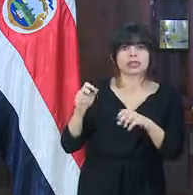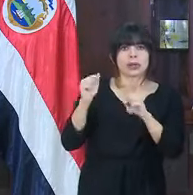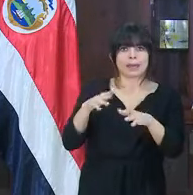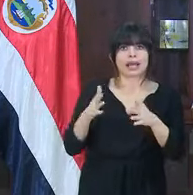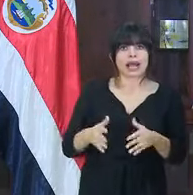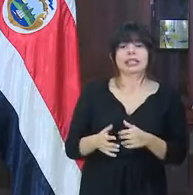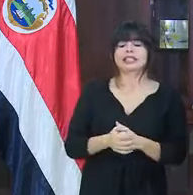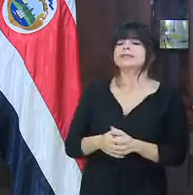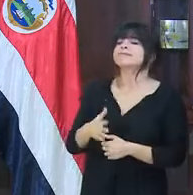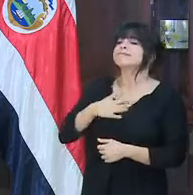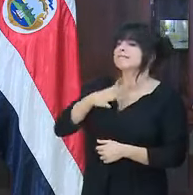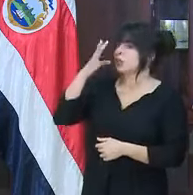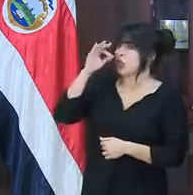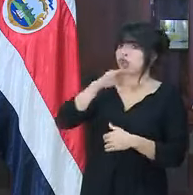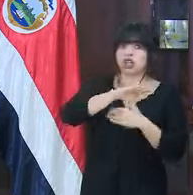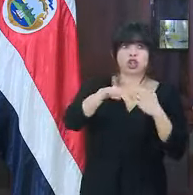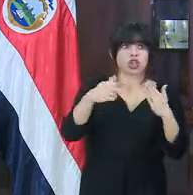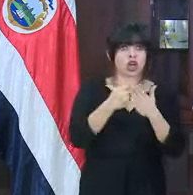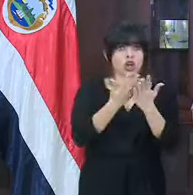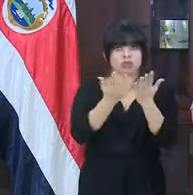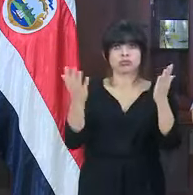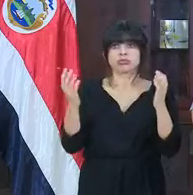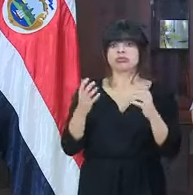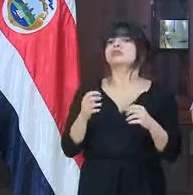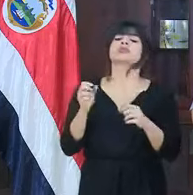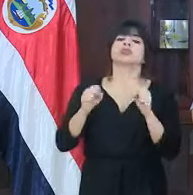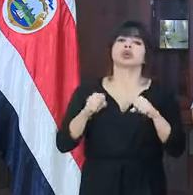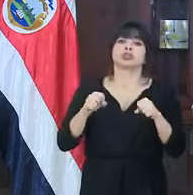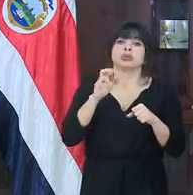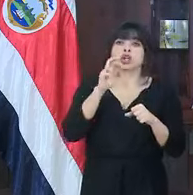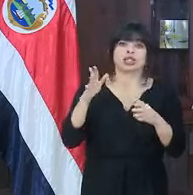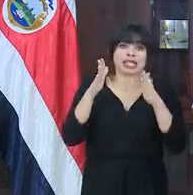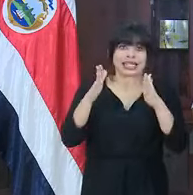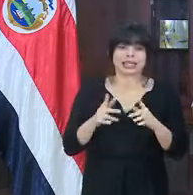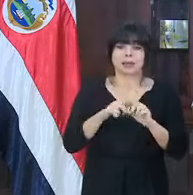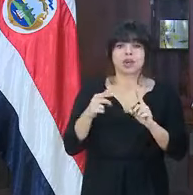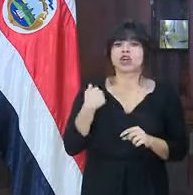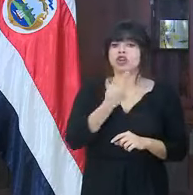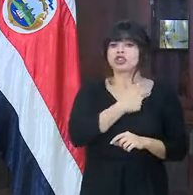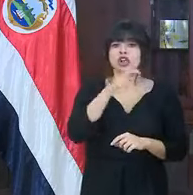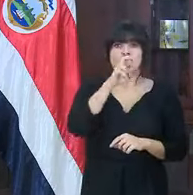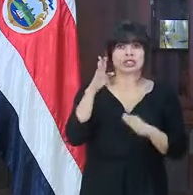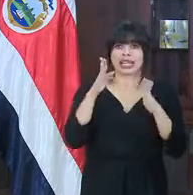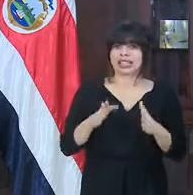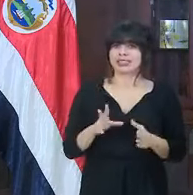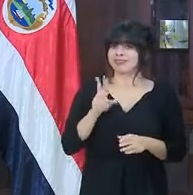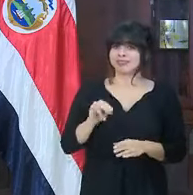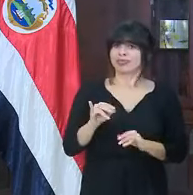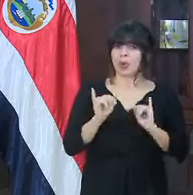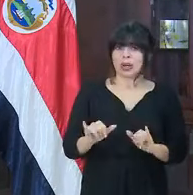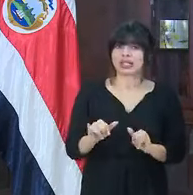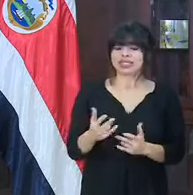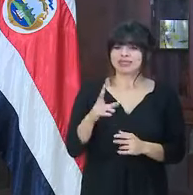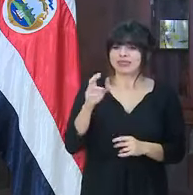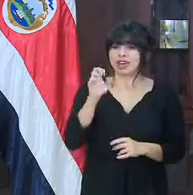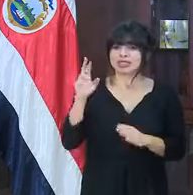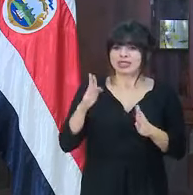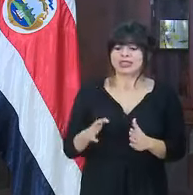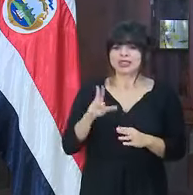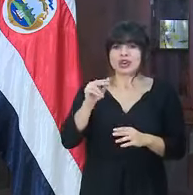Claro, yo creo todos los que estamos acá probablemente seamos costarricenses, y nosotros los costarricenses no somos así, no somos